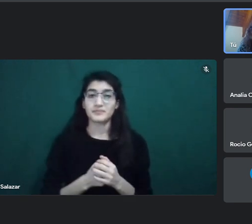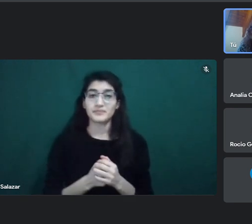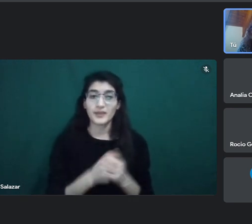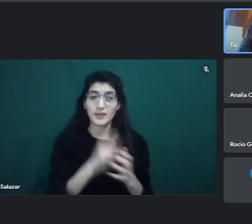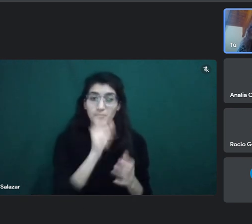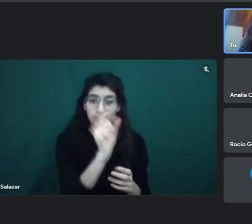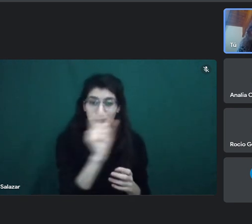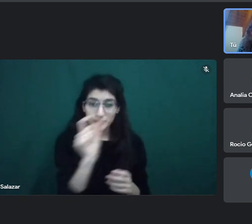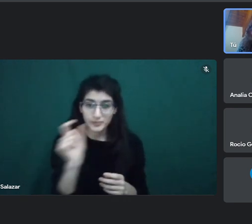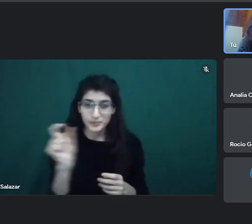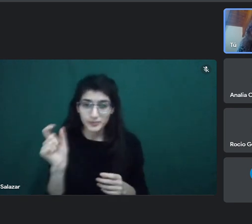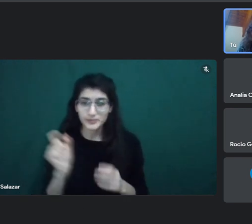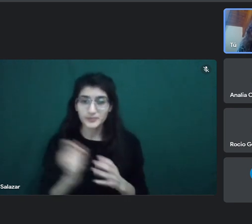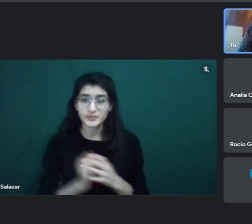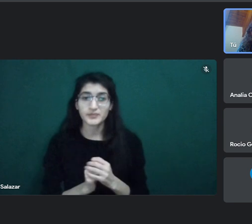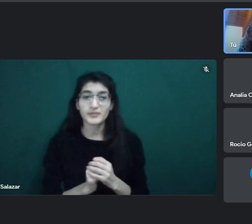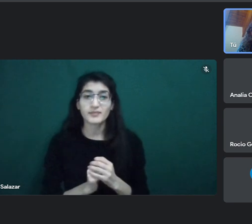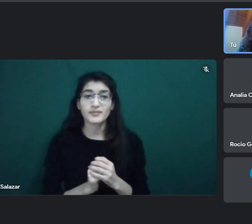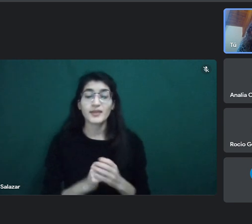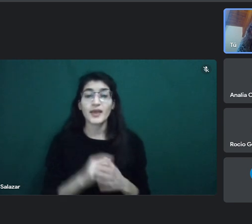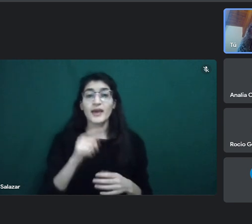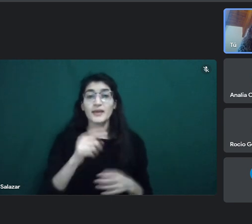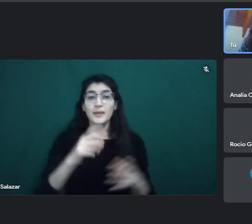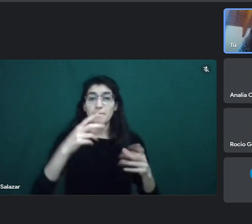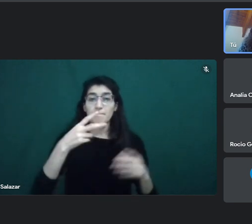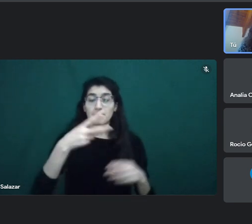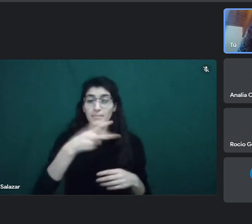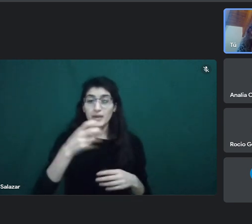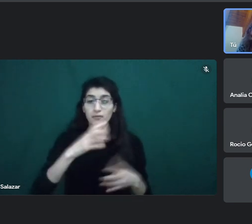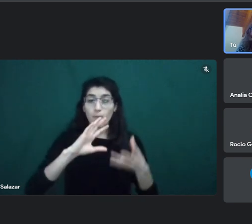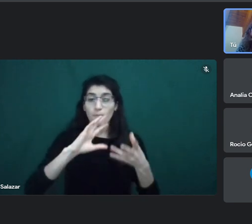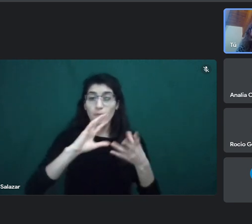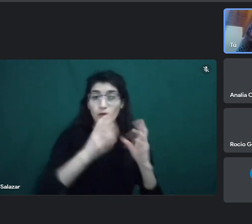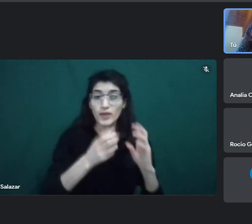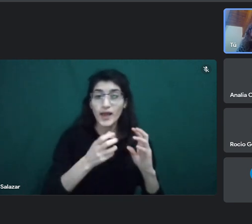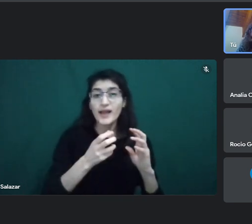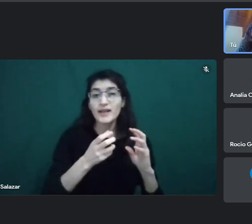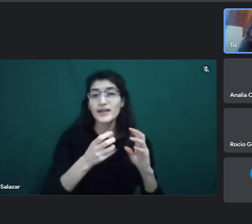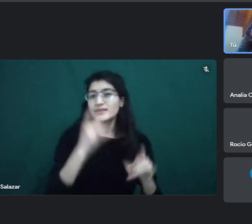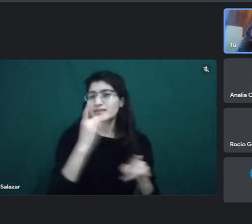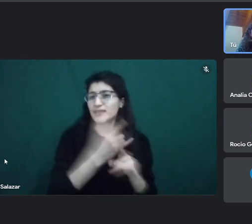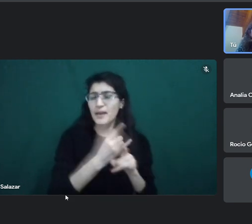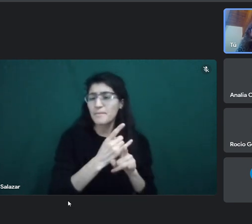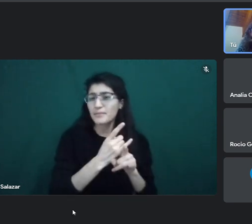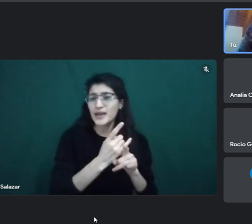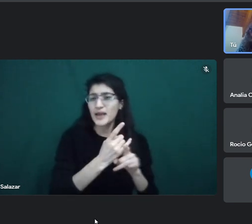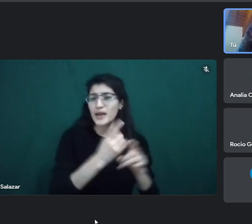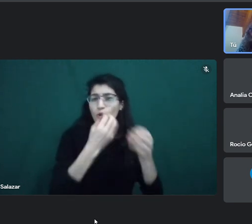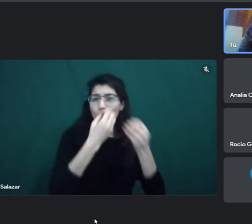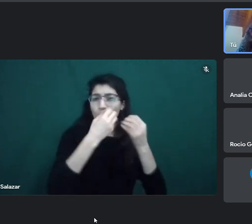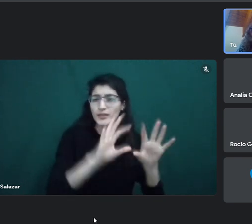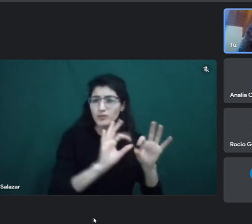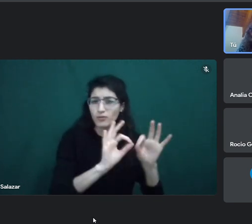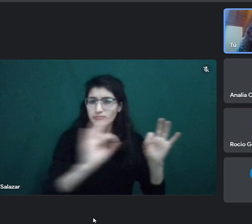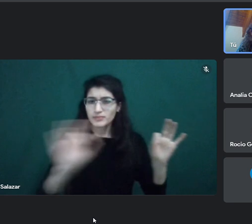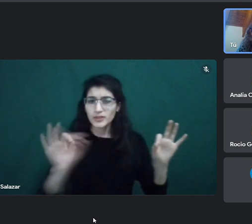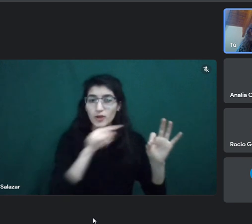que si está un verbo modal, va a estar al principio. Siempre ahí va a comenzar la frase